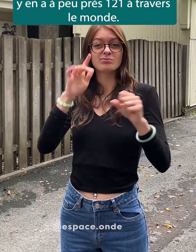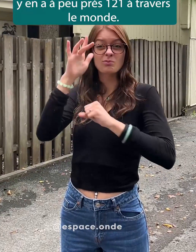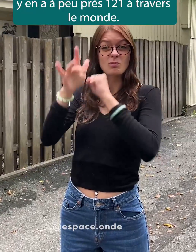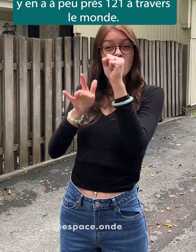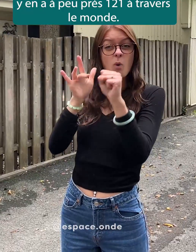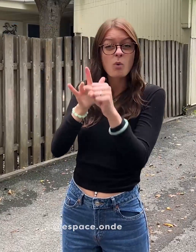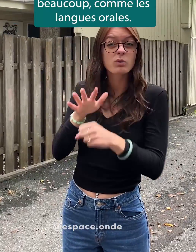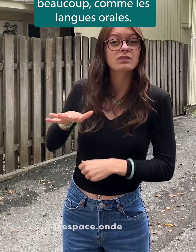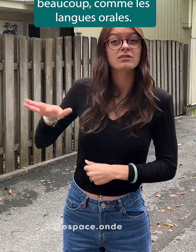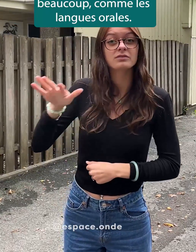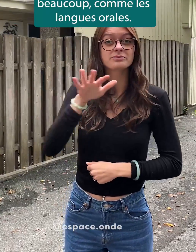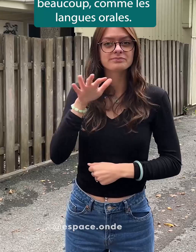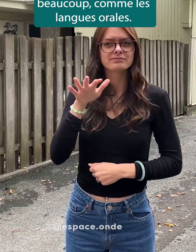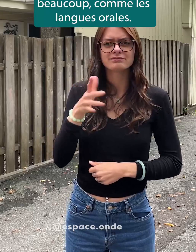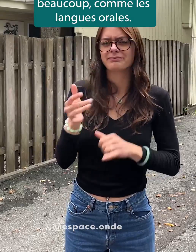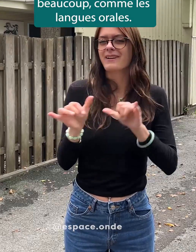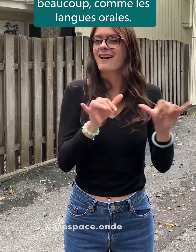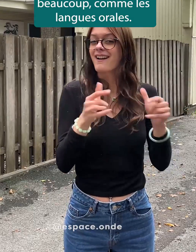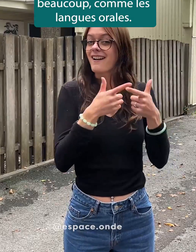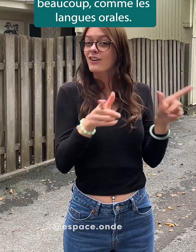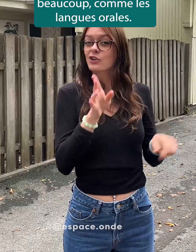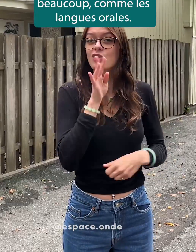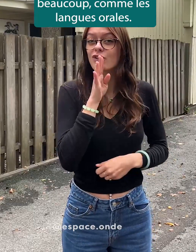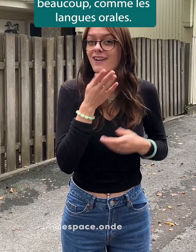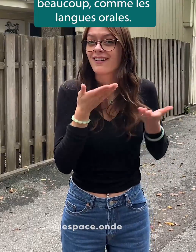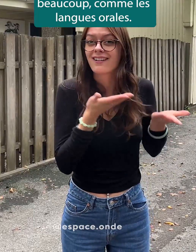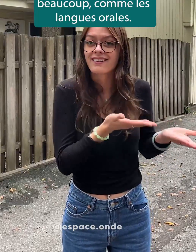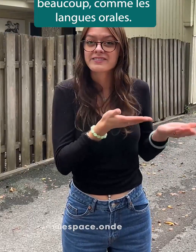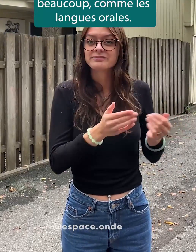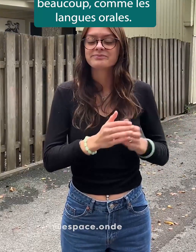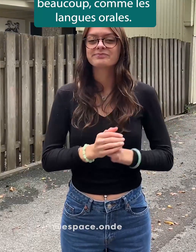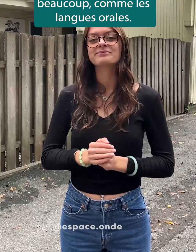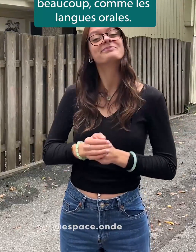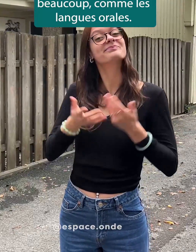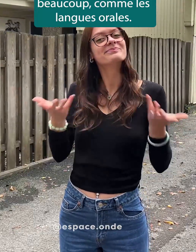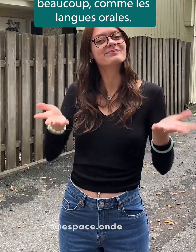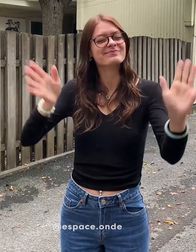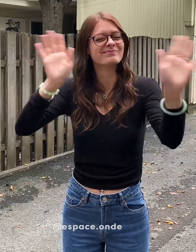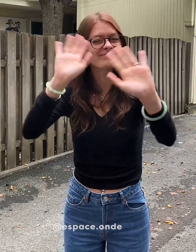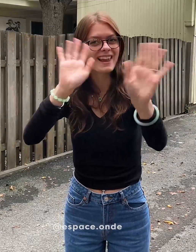Il y en a vraiment beaucoup, comme les langues orales. Bye bye!